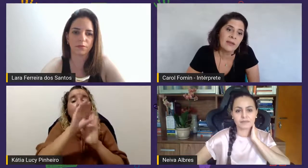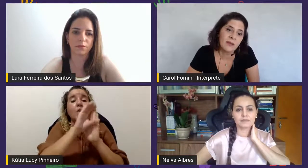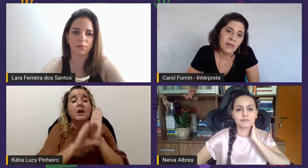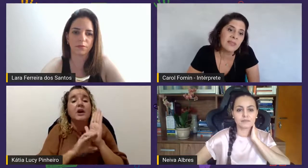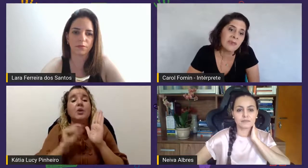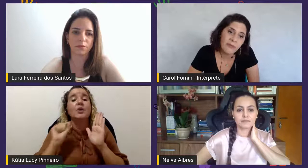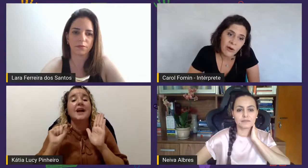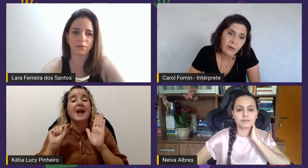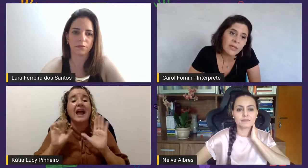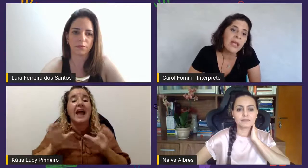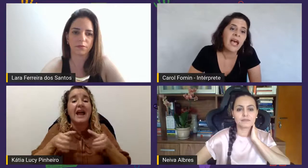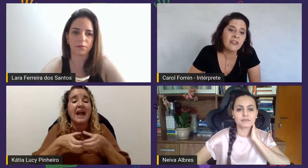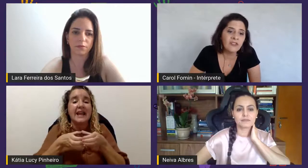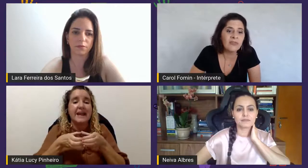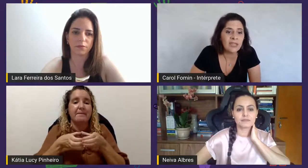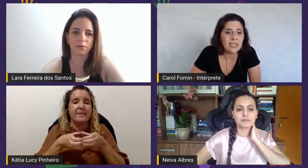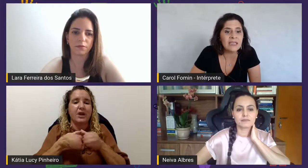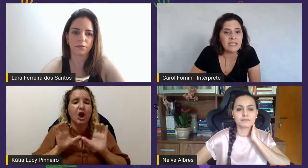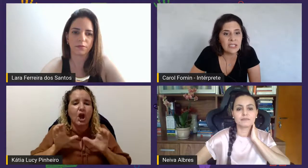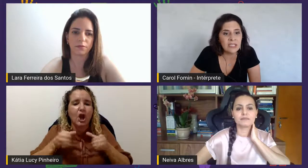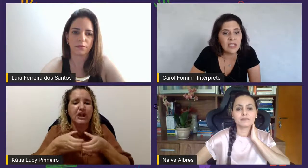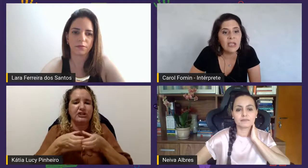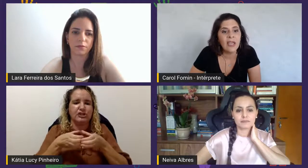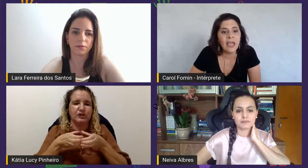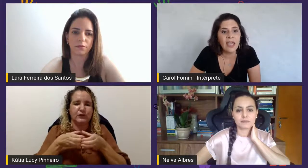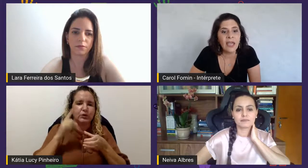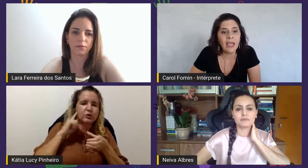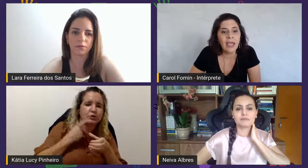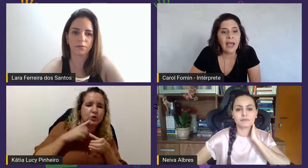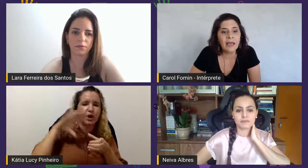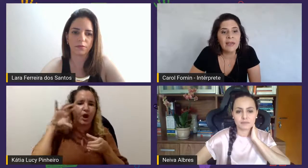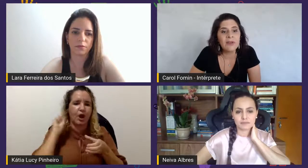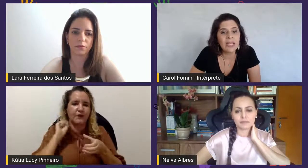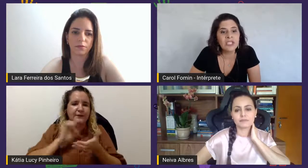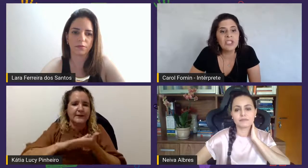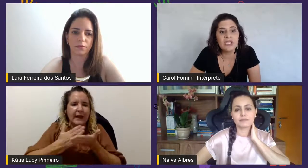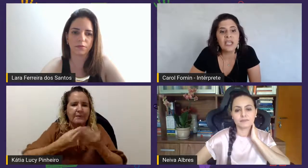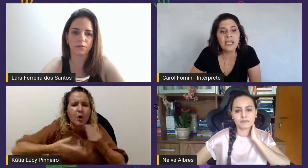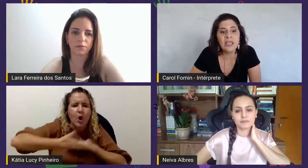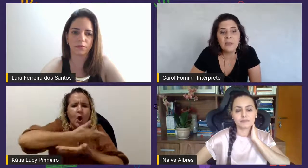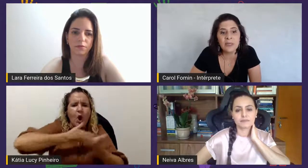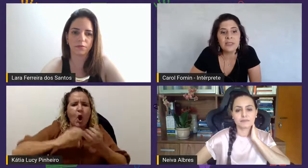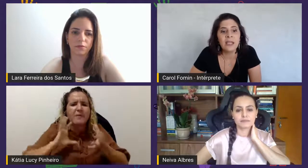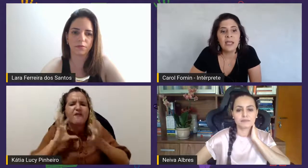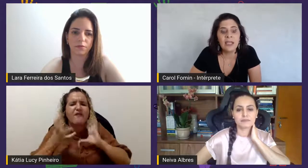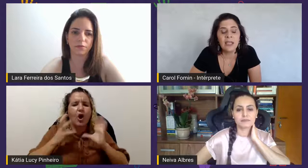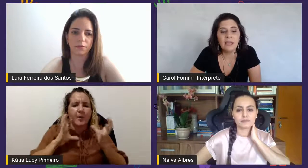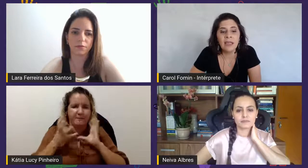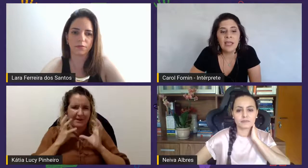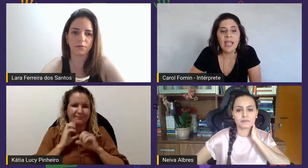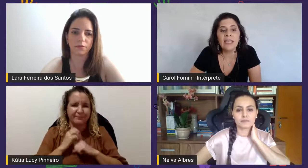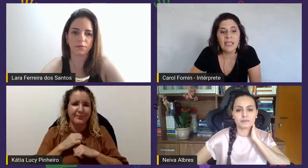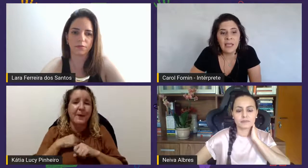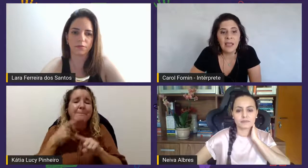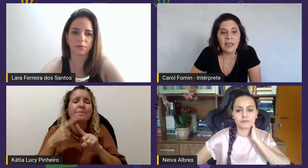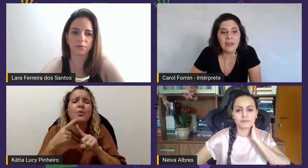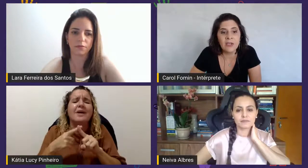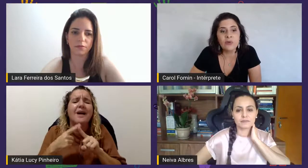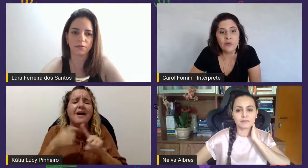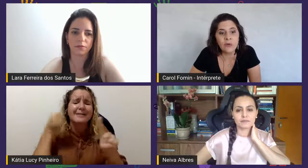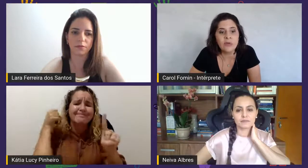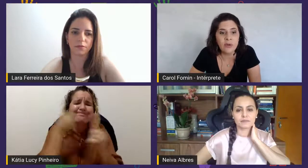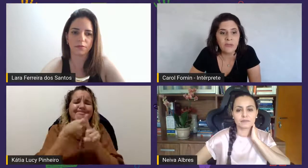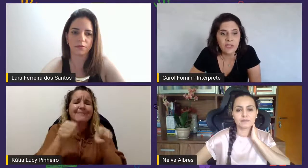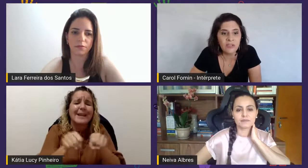português. Então, da mesma forma, a gente vê que existe a defasagem de equipes em